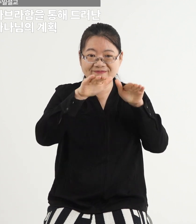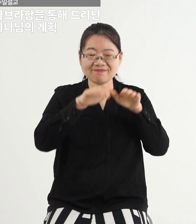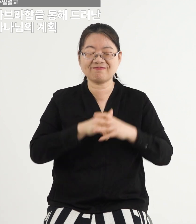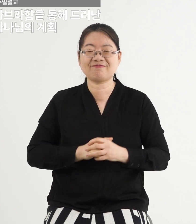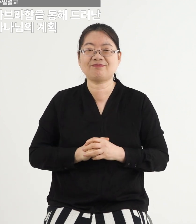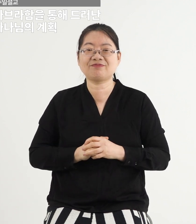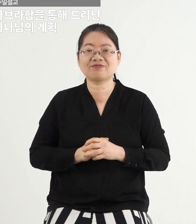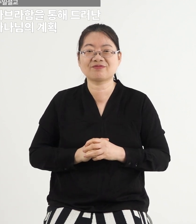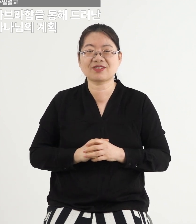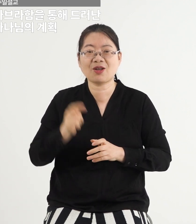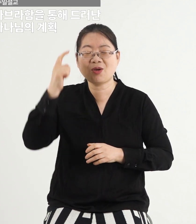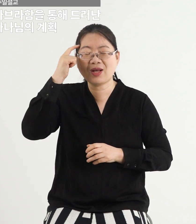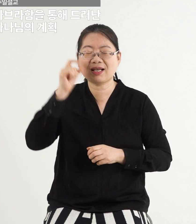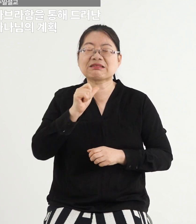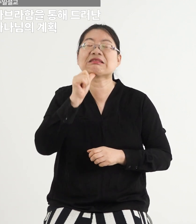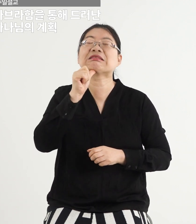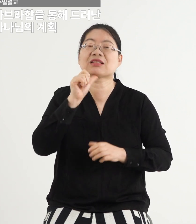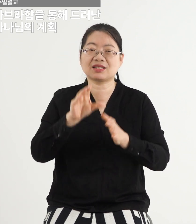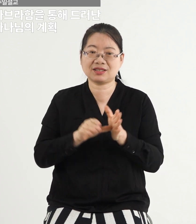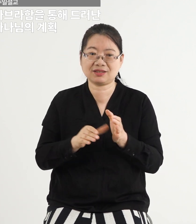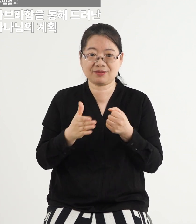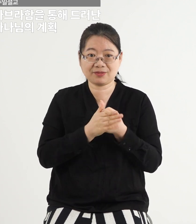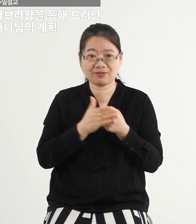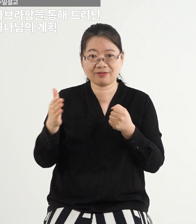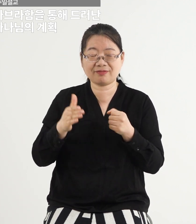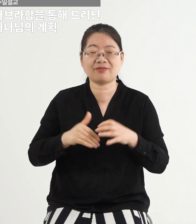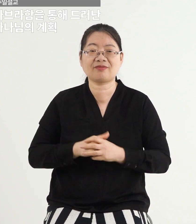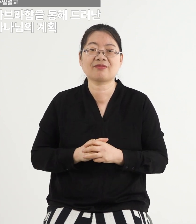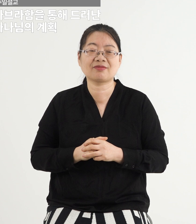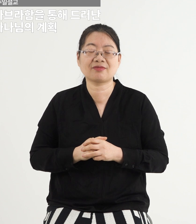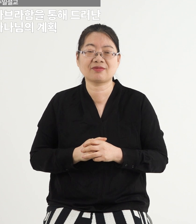워낙 찌질하고 가난했던 시대이기 때문에